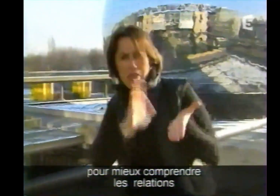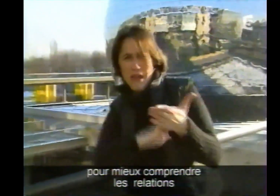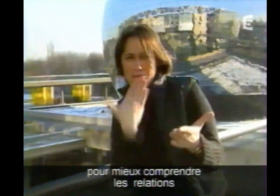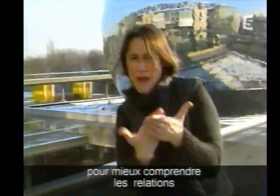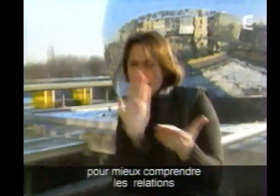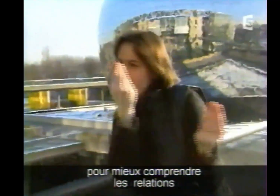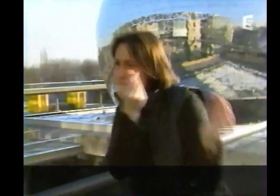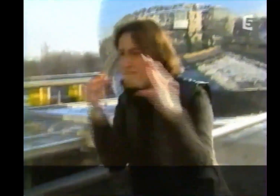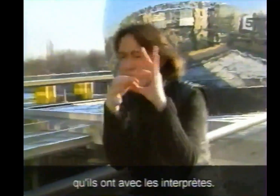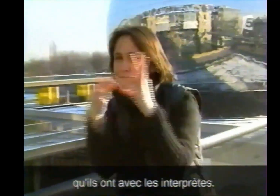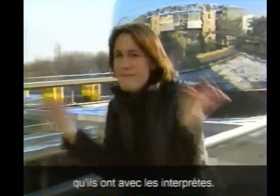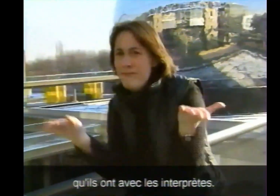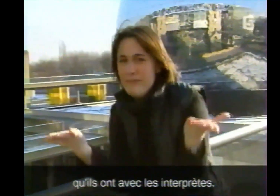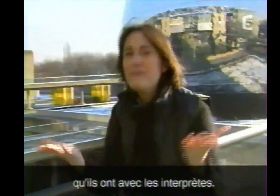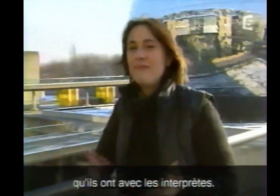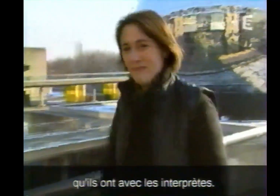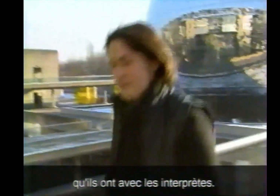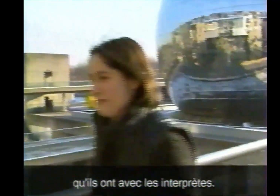le genre de relation qu'ils ont avec les interprètes.